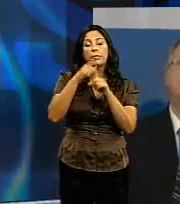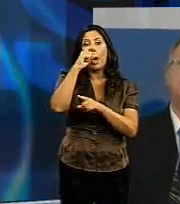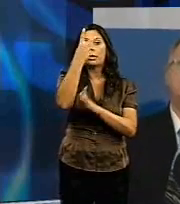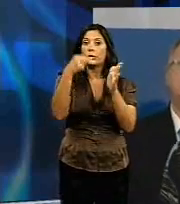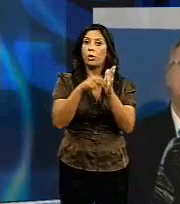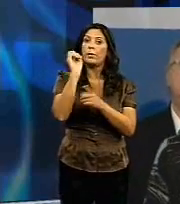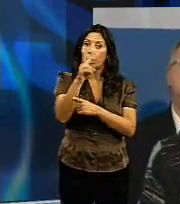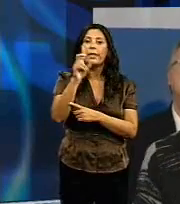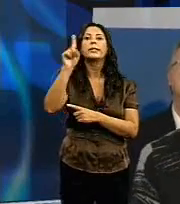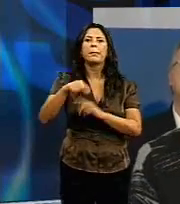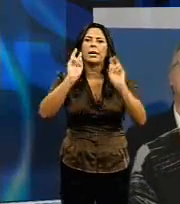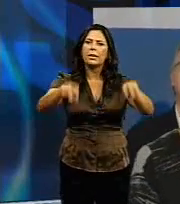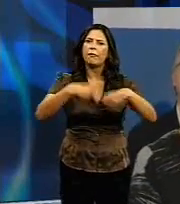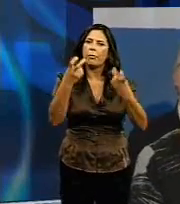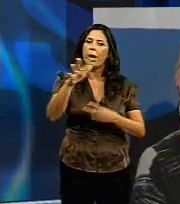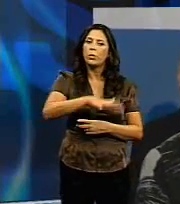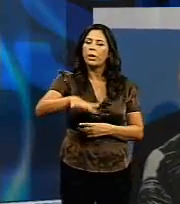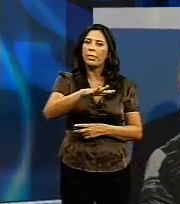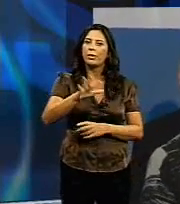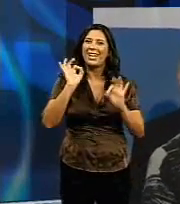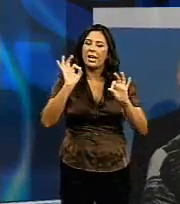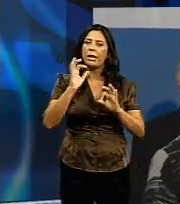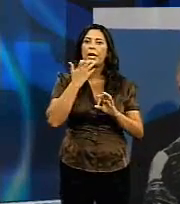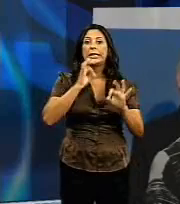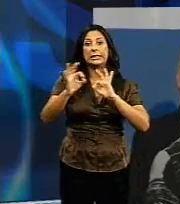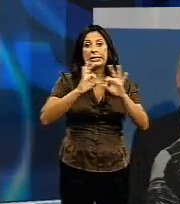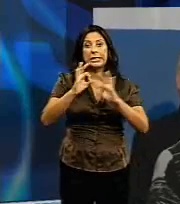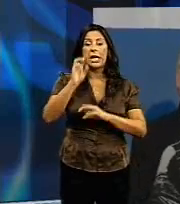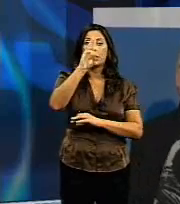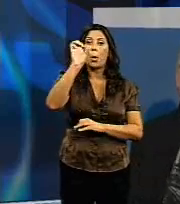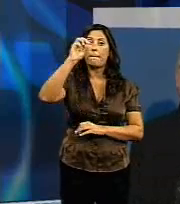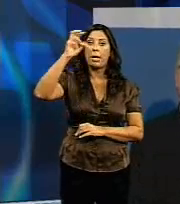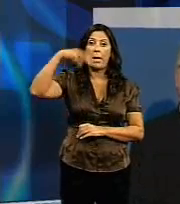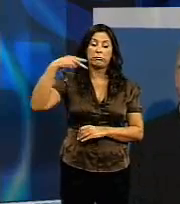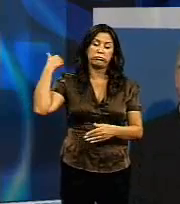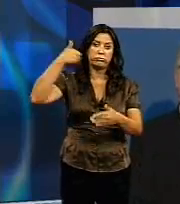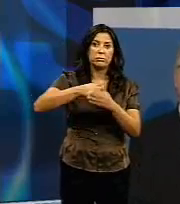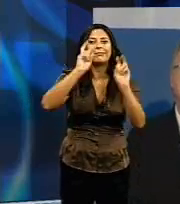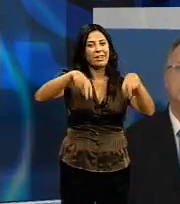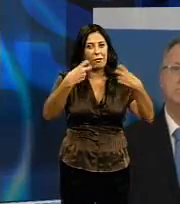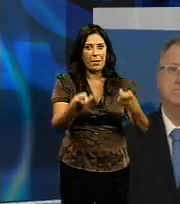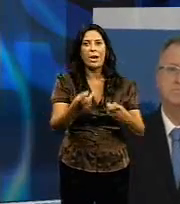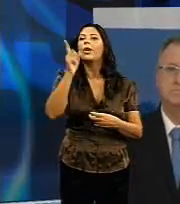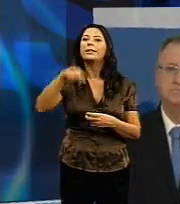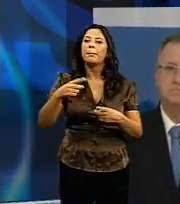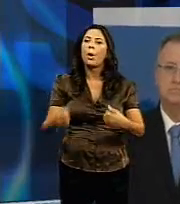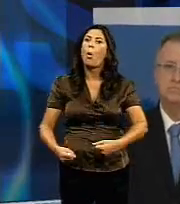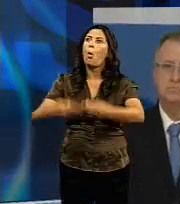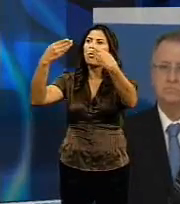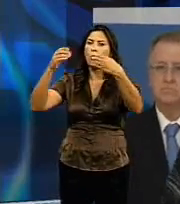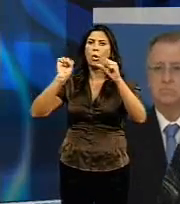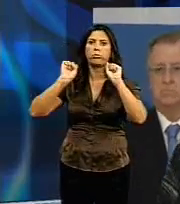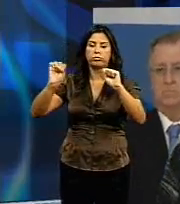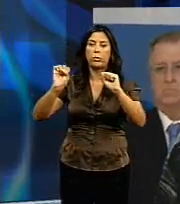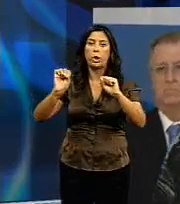también transformar un equipamiento como el histórico Teatro Pemán y transformar un muro que ha protegido